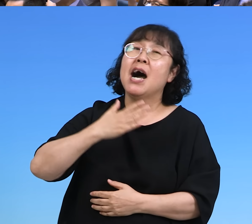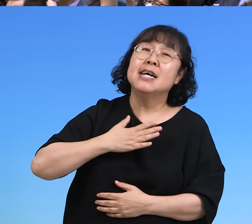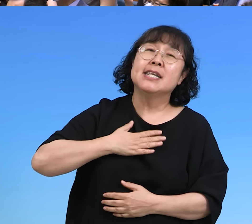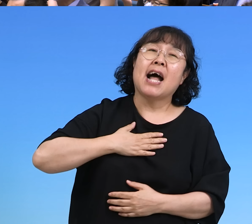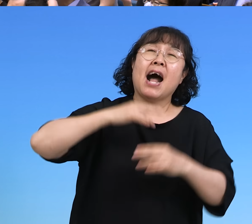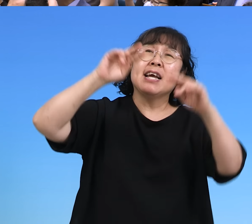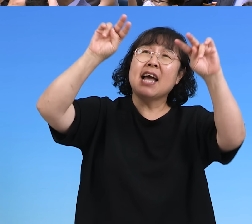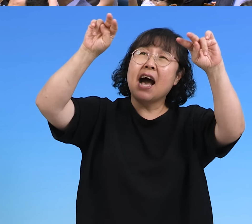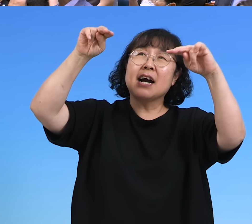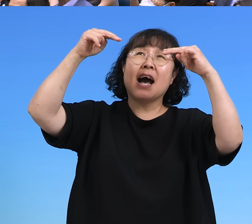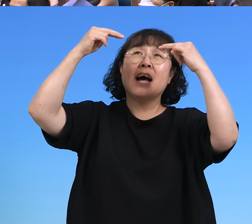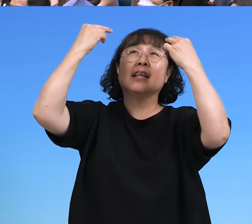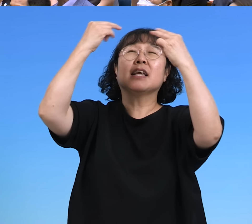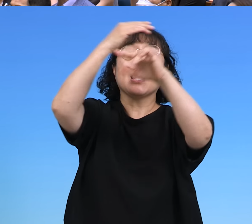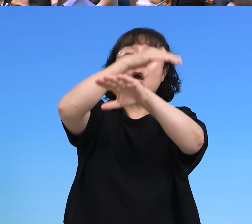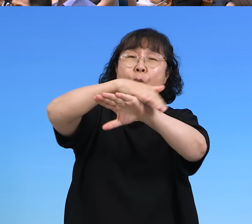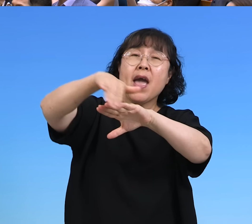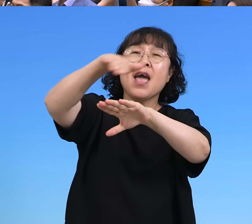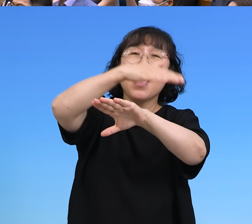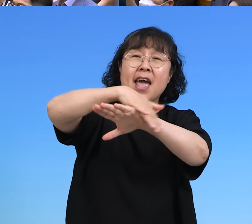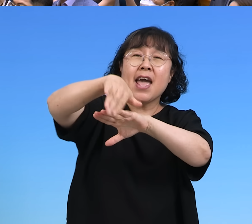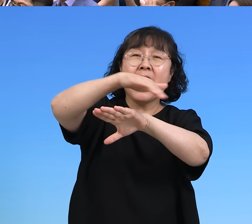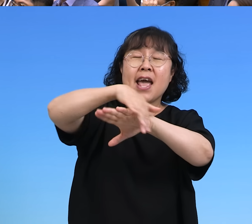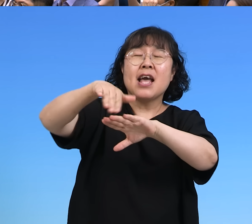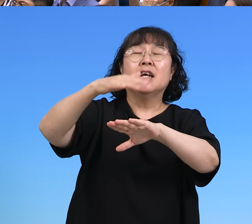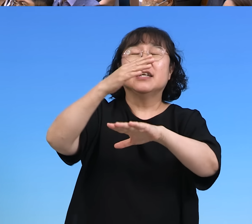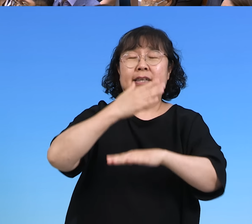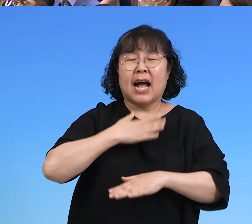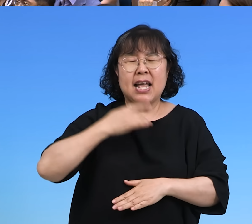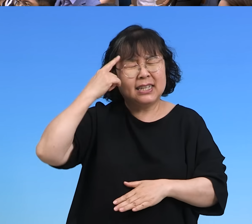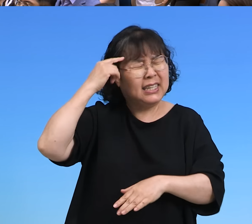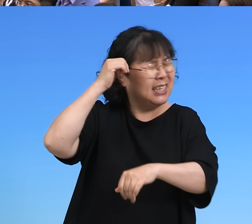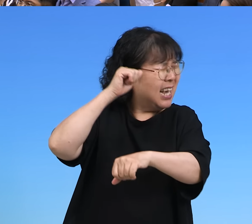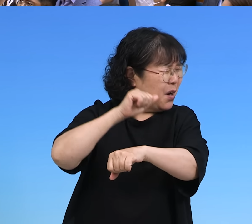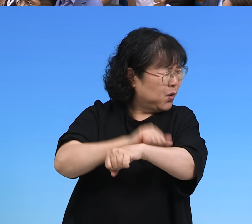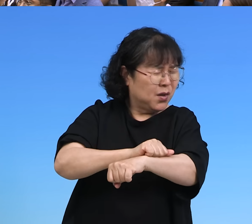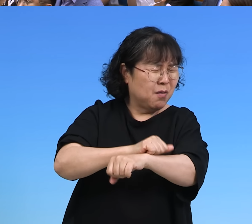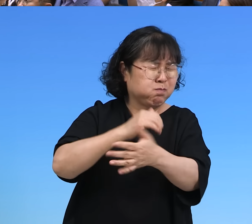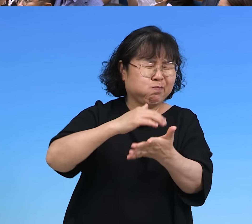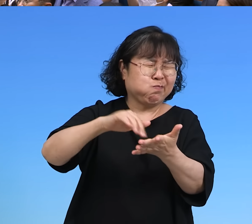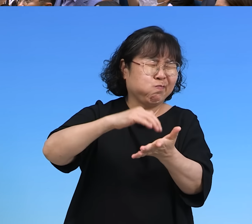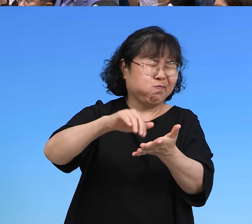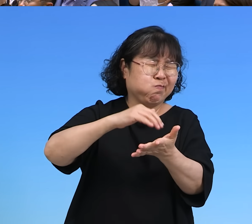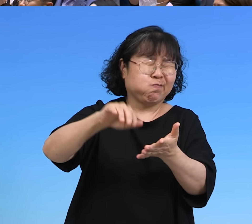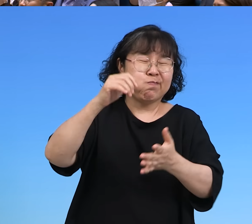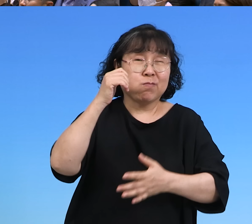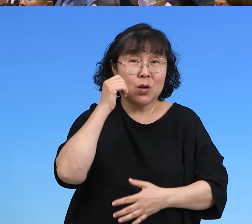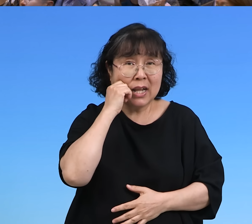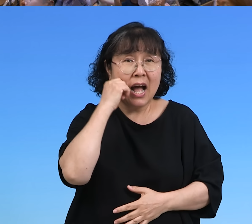날 향한 계획 나의 지혜로 측량 못하나